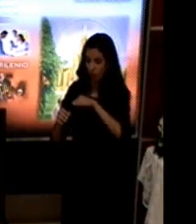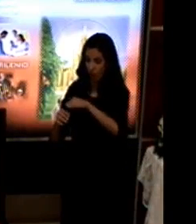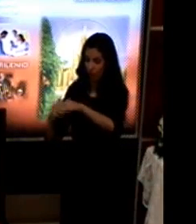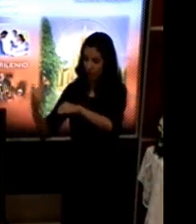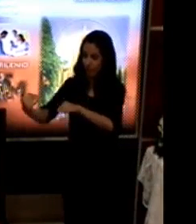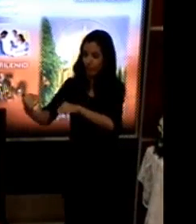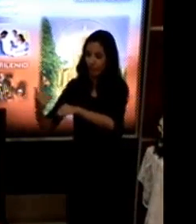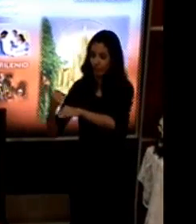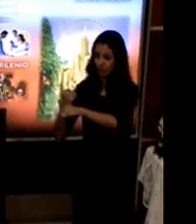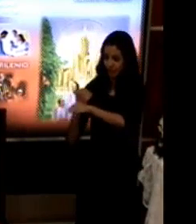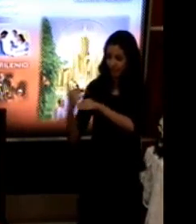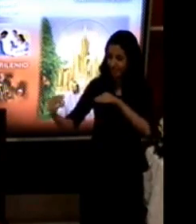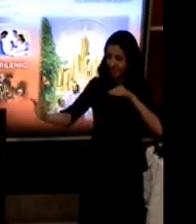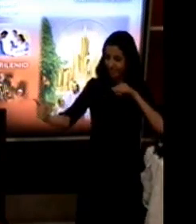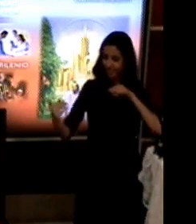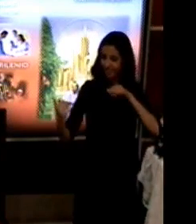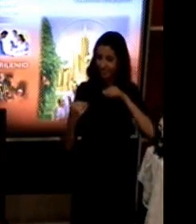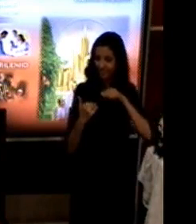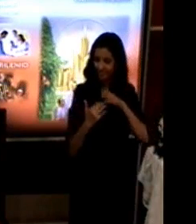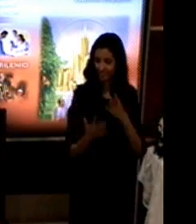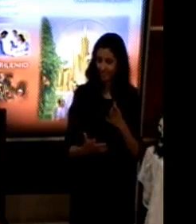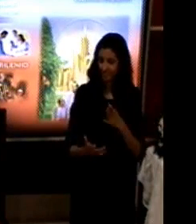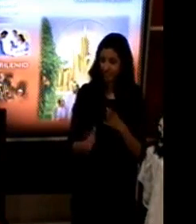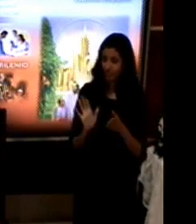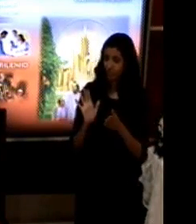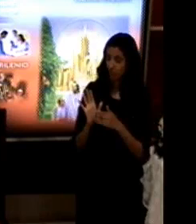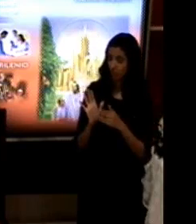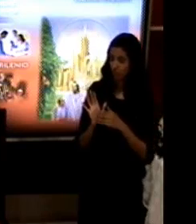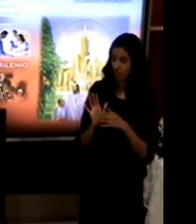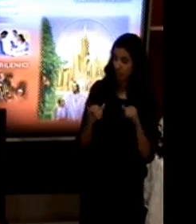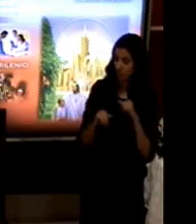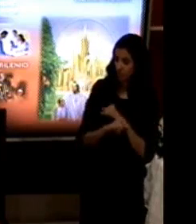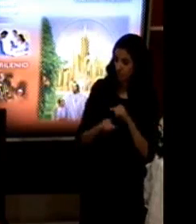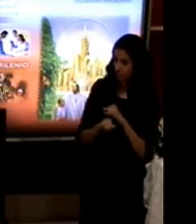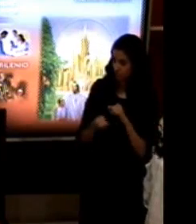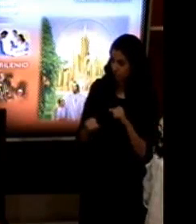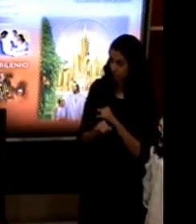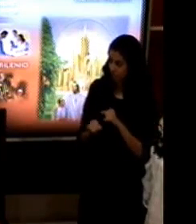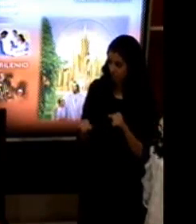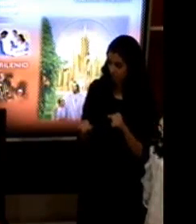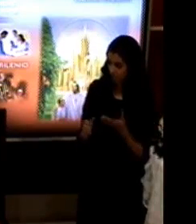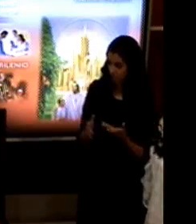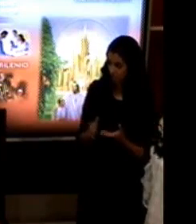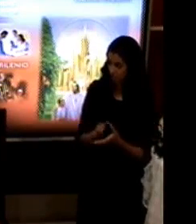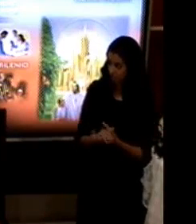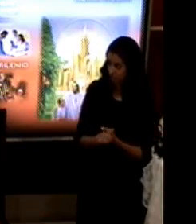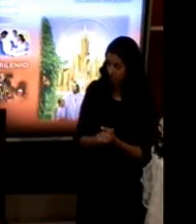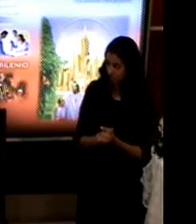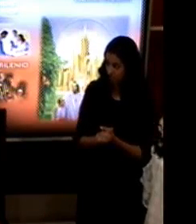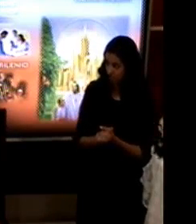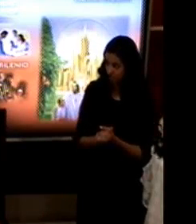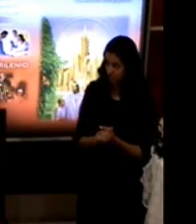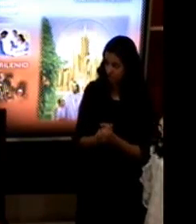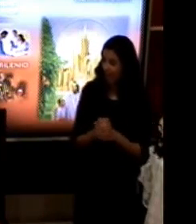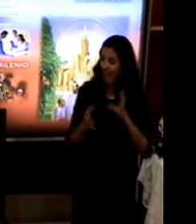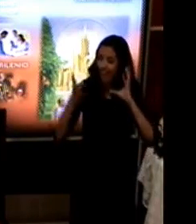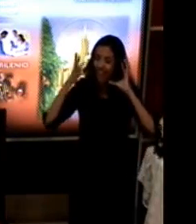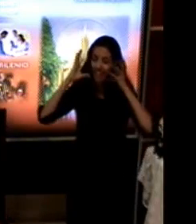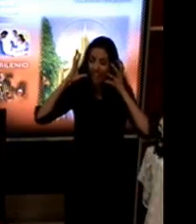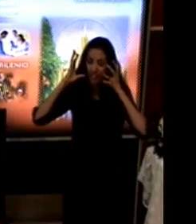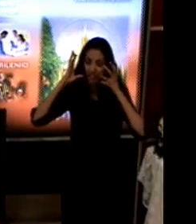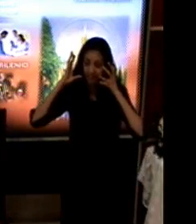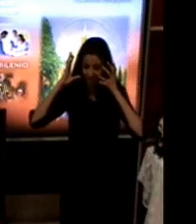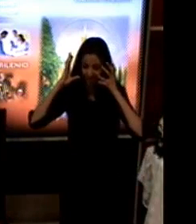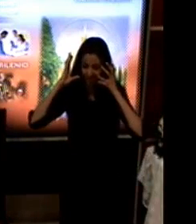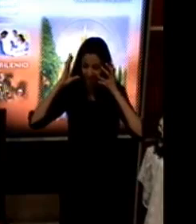por cierta calle, él también escuchaba la radio, dice, contaron que iba uno de contramano.